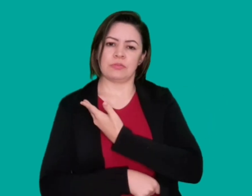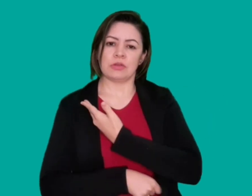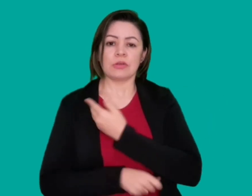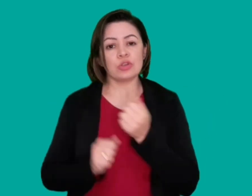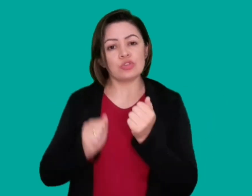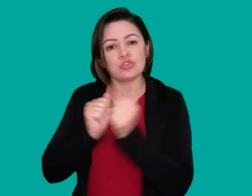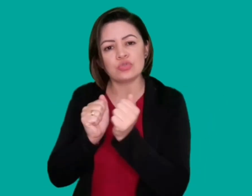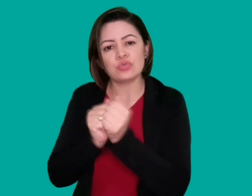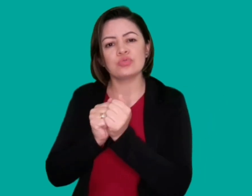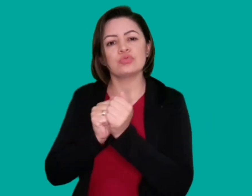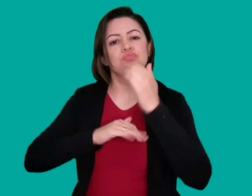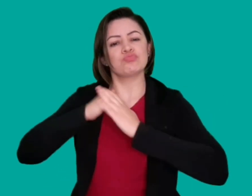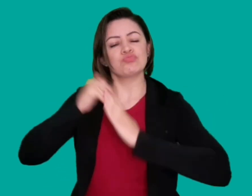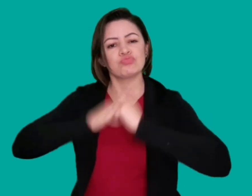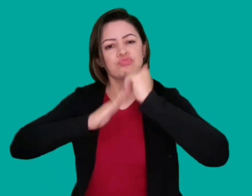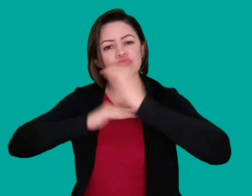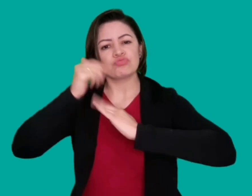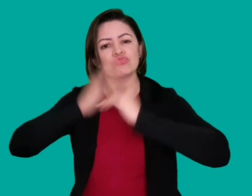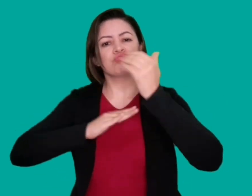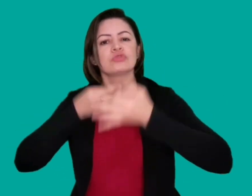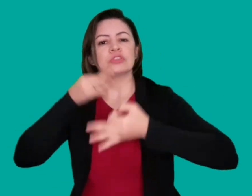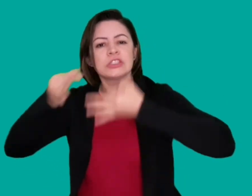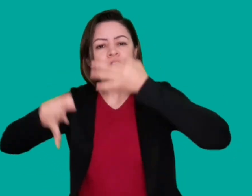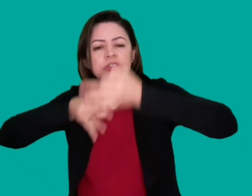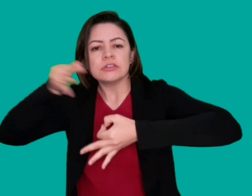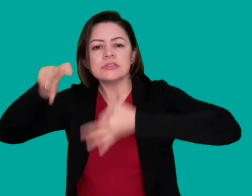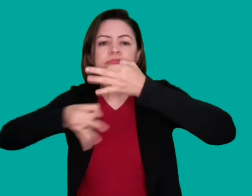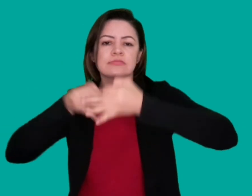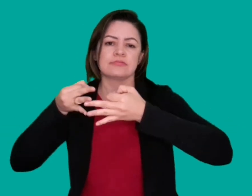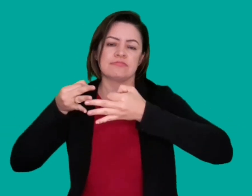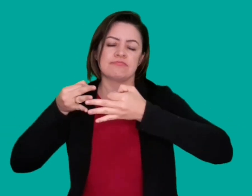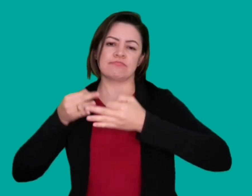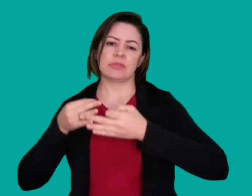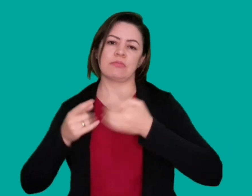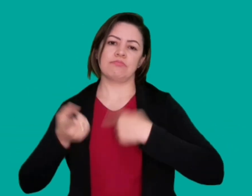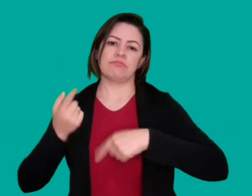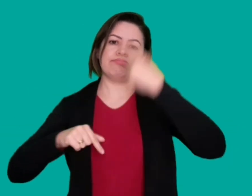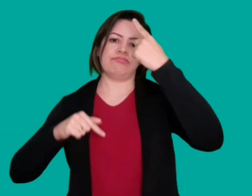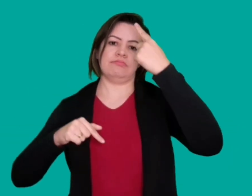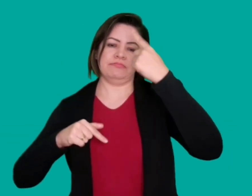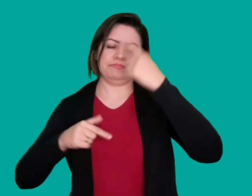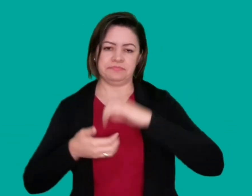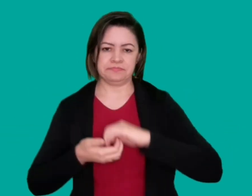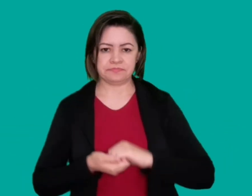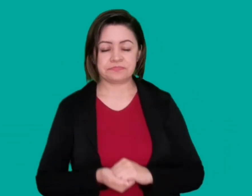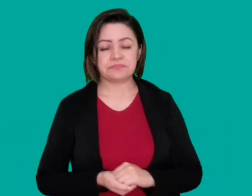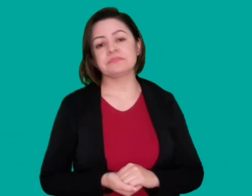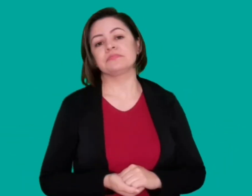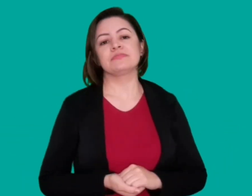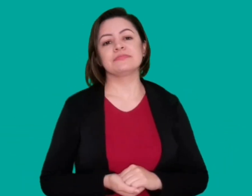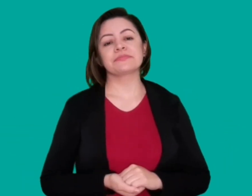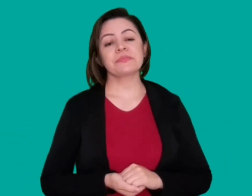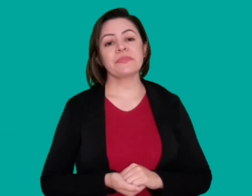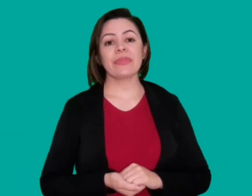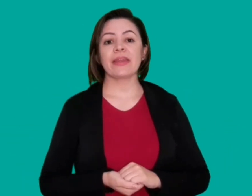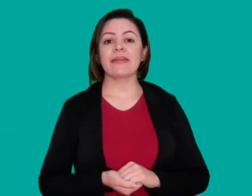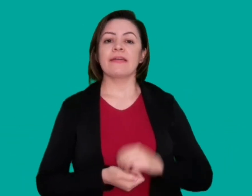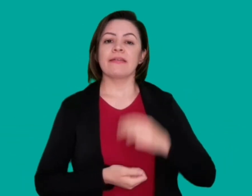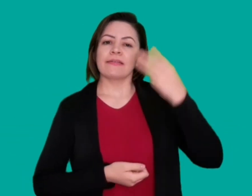tecer comentários né sobre essa prática para que de forma crítica né E construtiva a gente